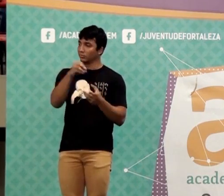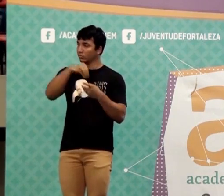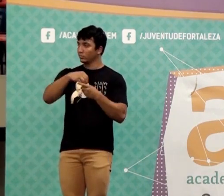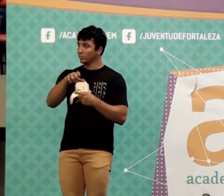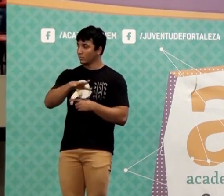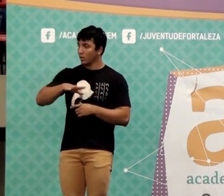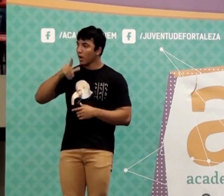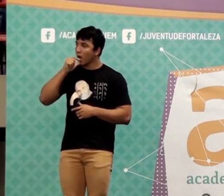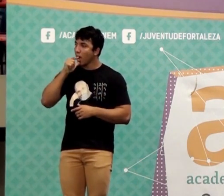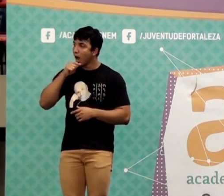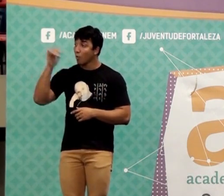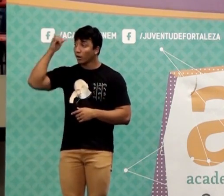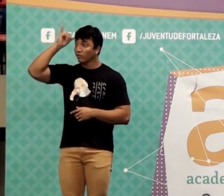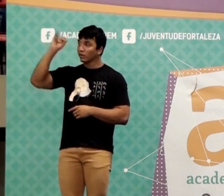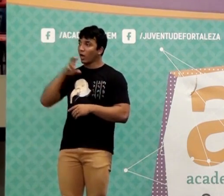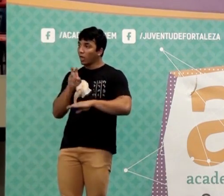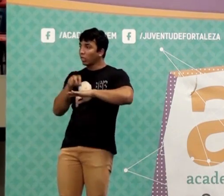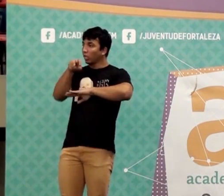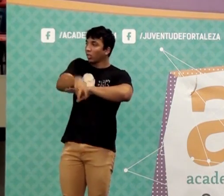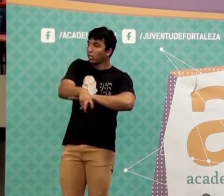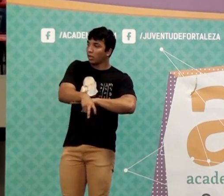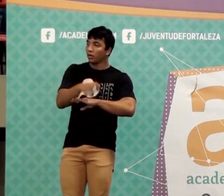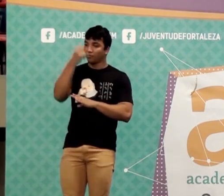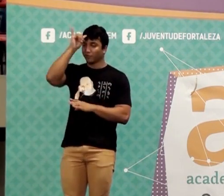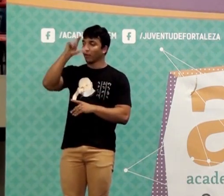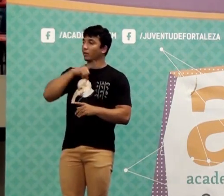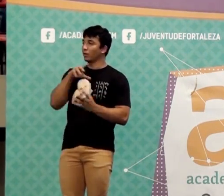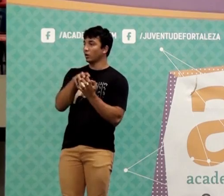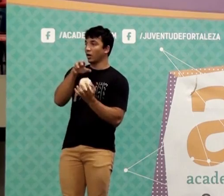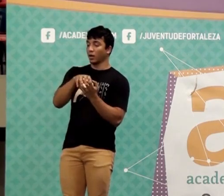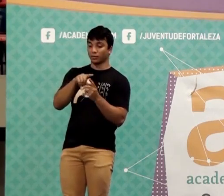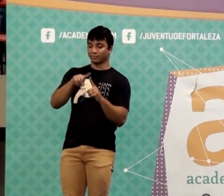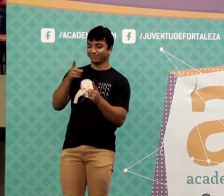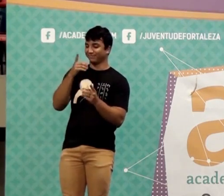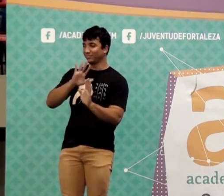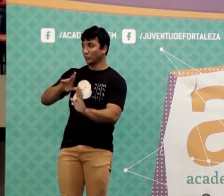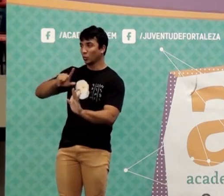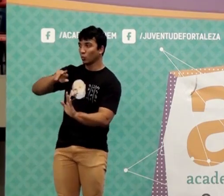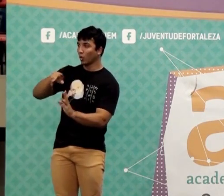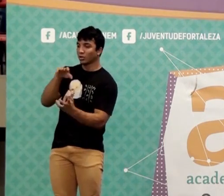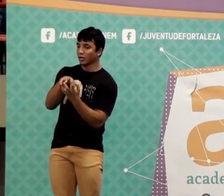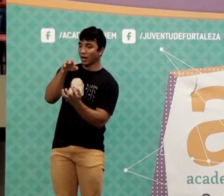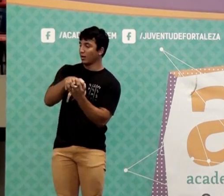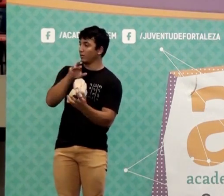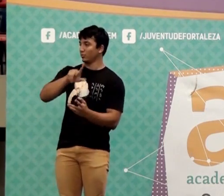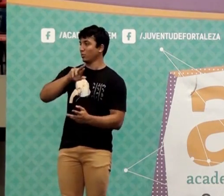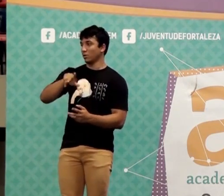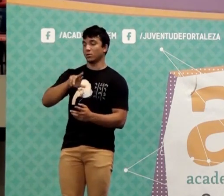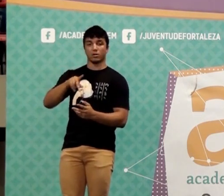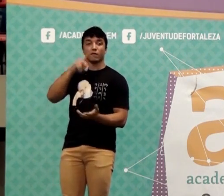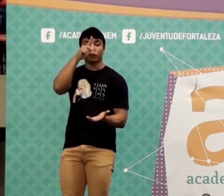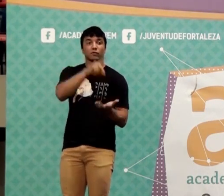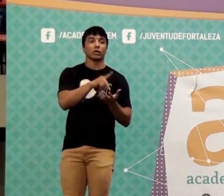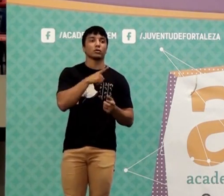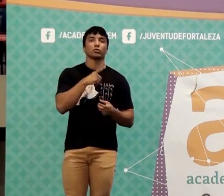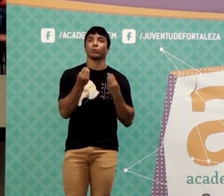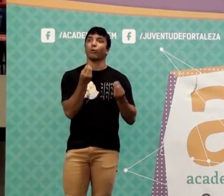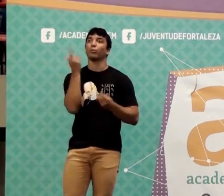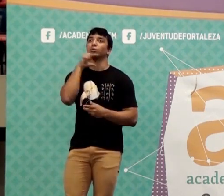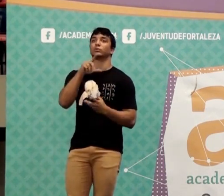Pica-Pau, no desenho tem um fosso, no Shrek, tem um fosso para chegar no castelo. O que é que tem naquele fosso,